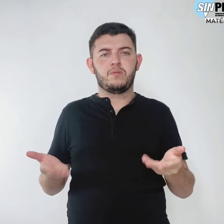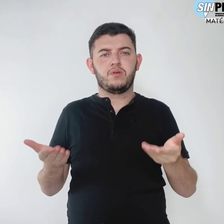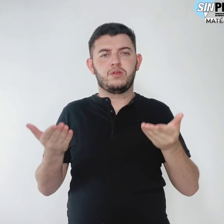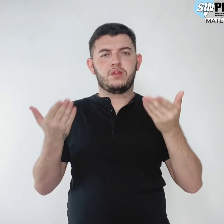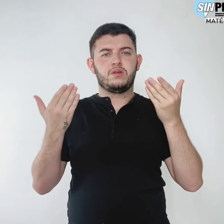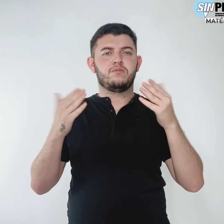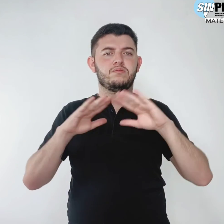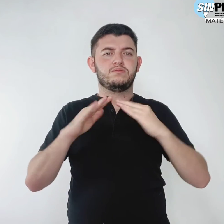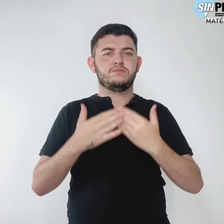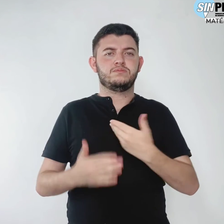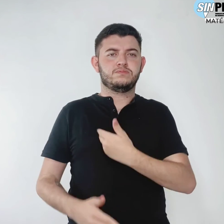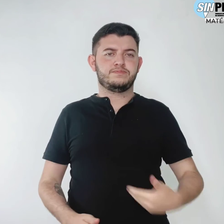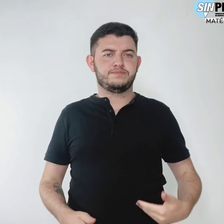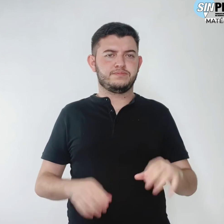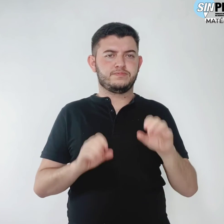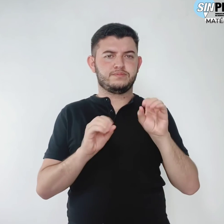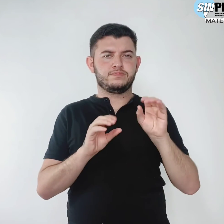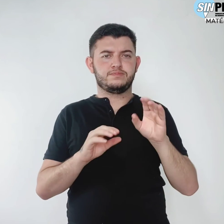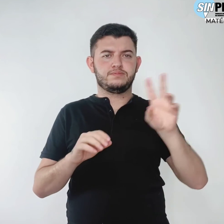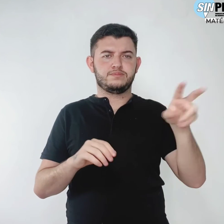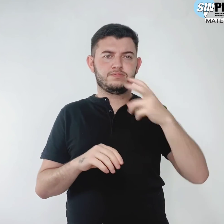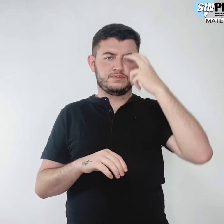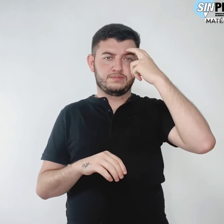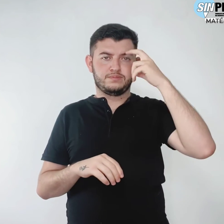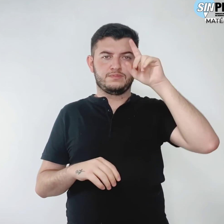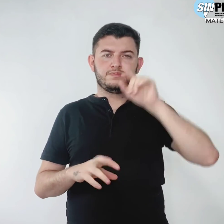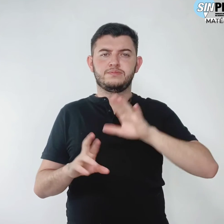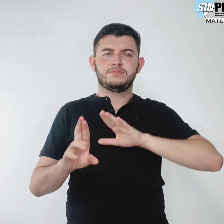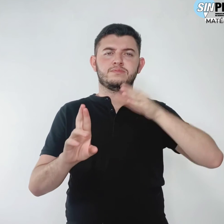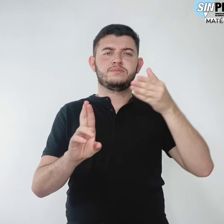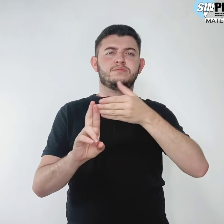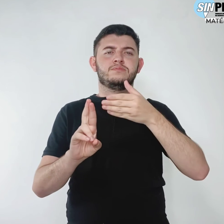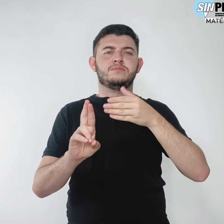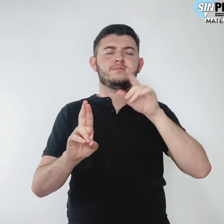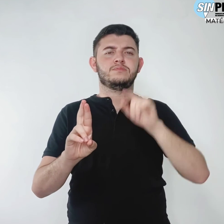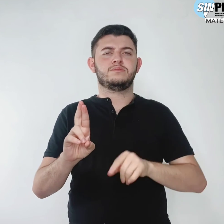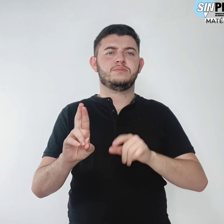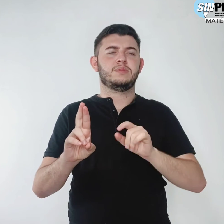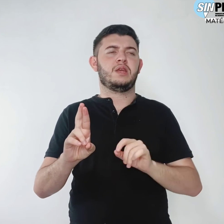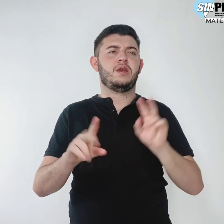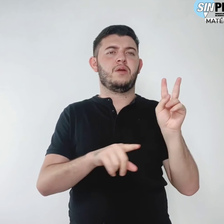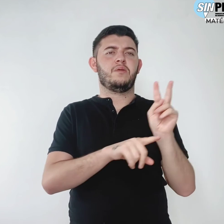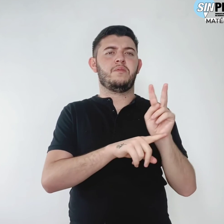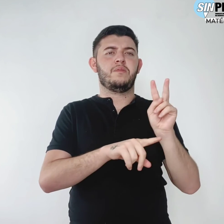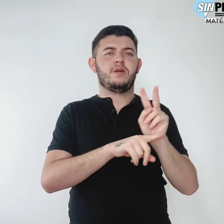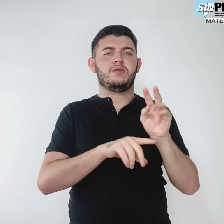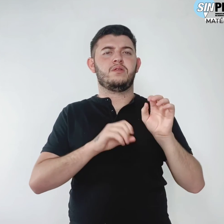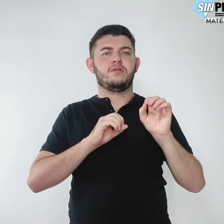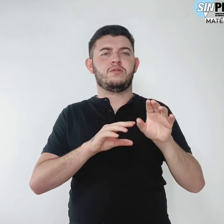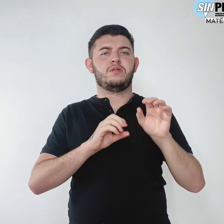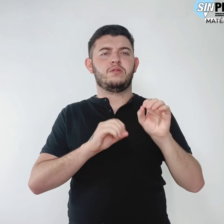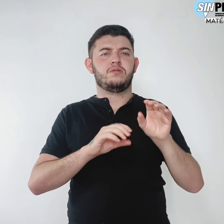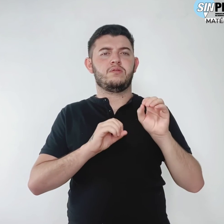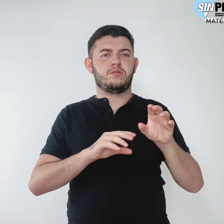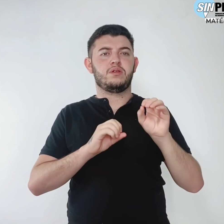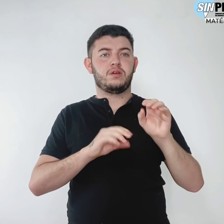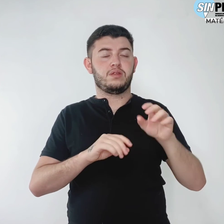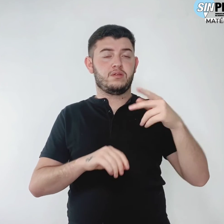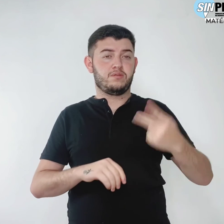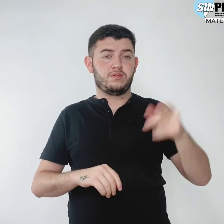pública. Educação e cultura, uma referência ao patrono da educação brasileira,